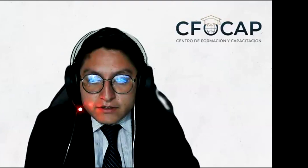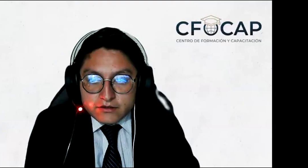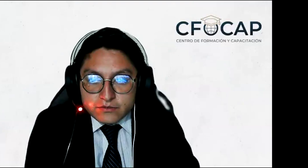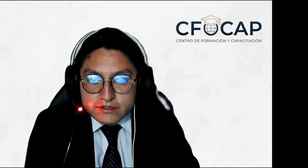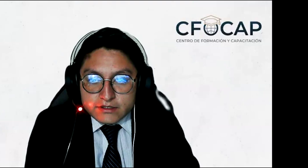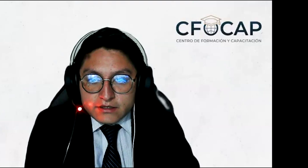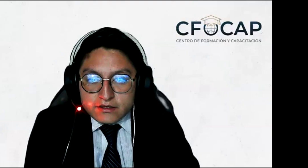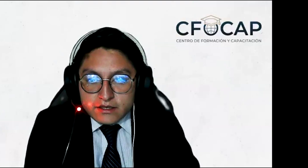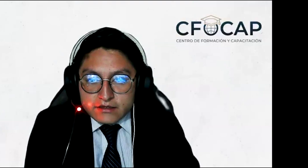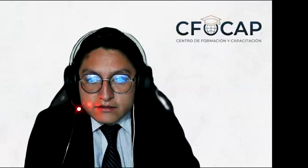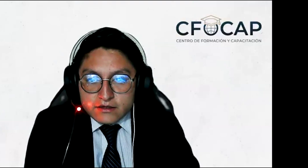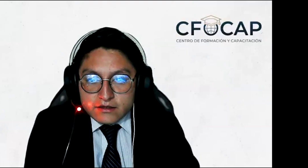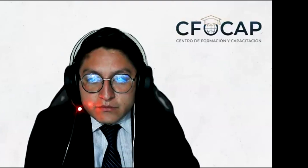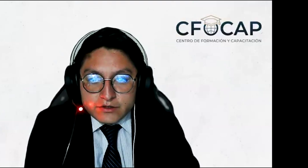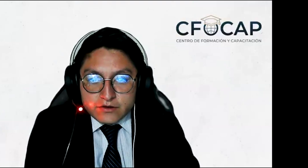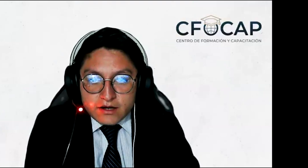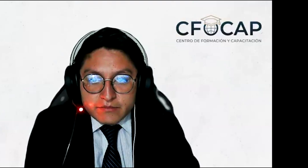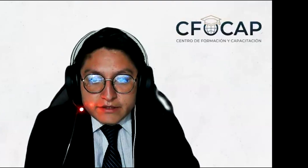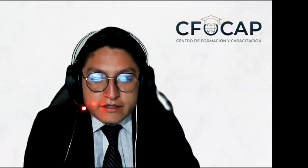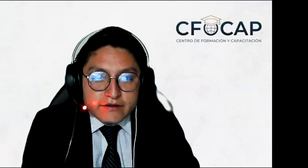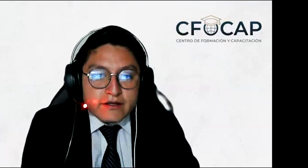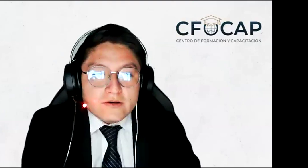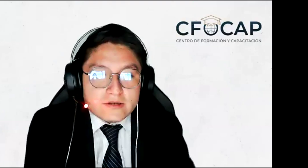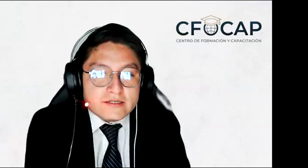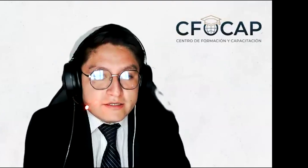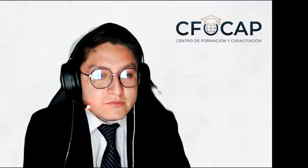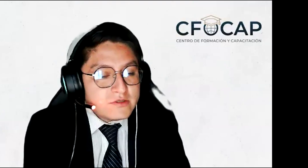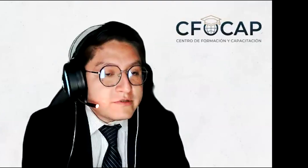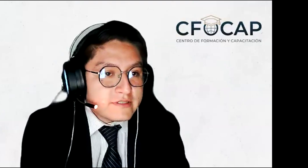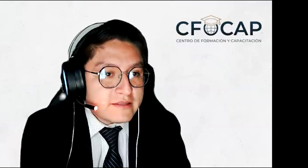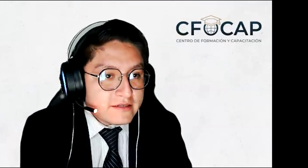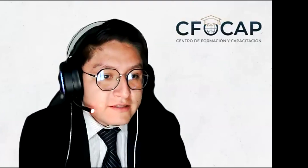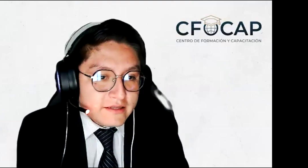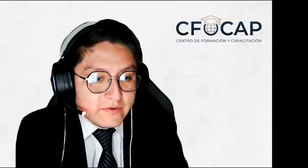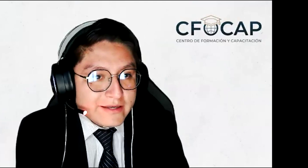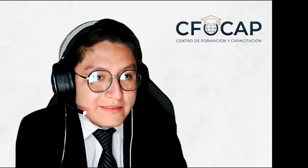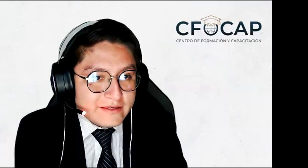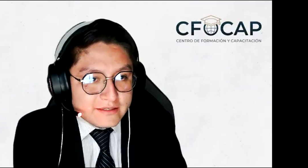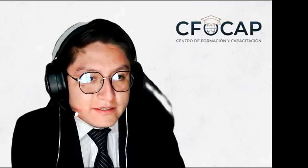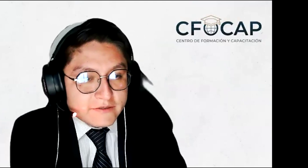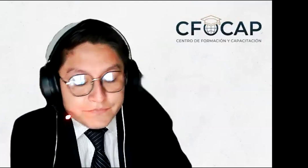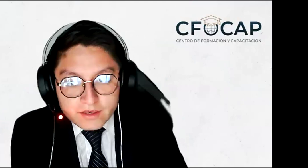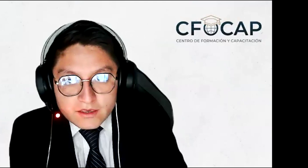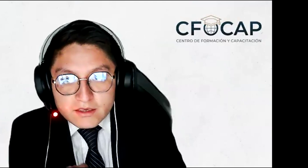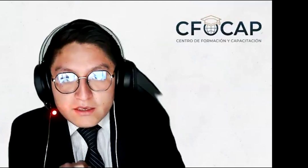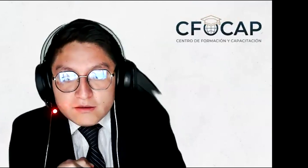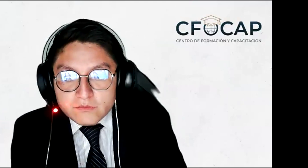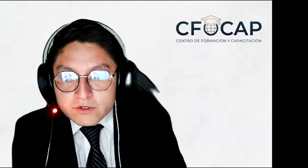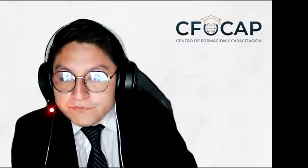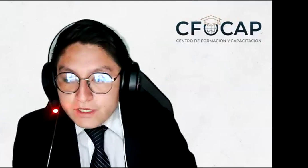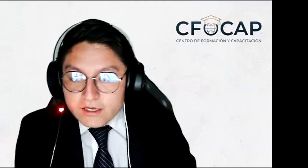sesiones esperando Pues que hayan podido aprender lo que es muy importante esta lengua de señas